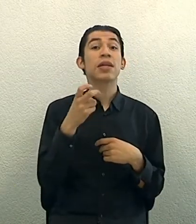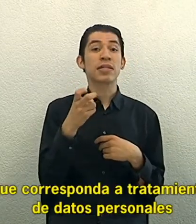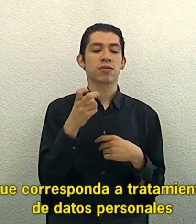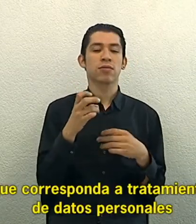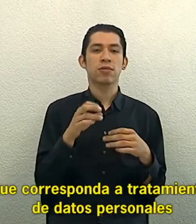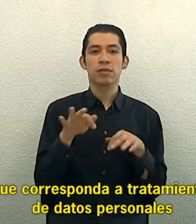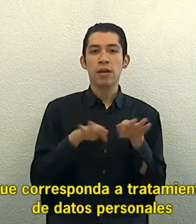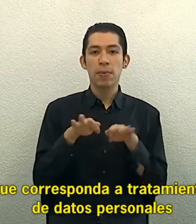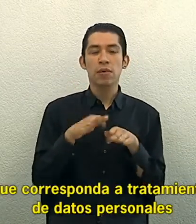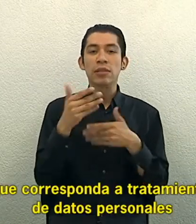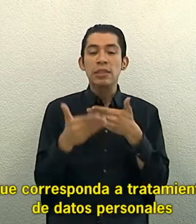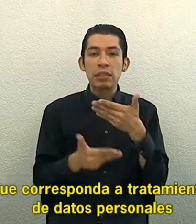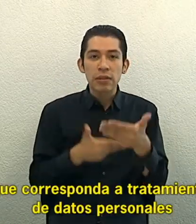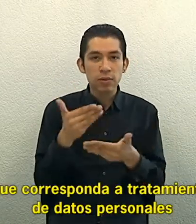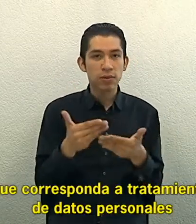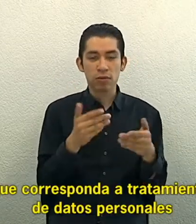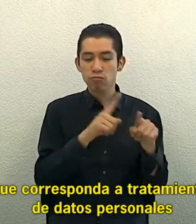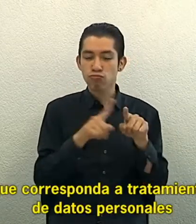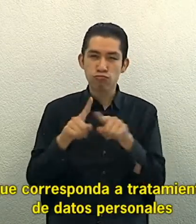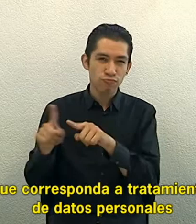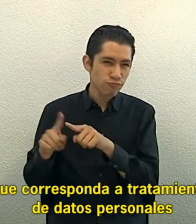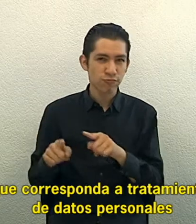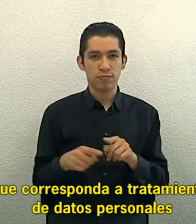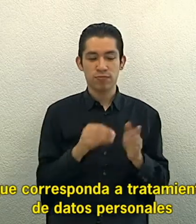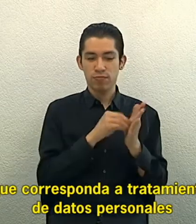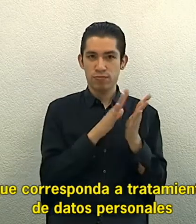y que corresponda al tratamiento de datos personales